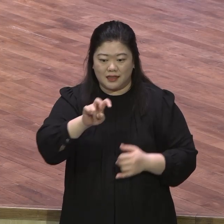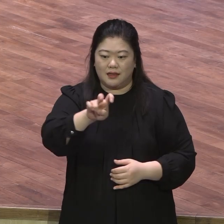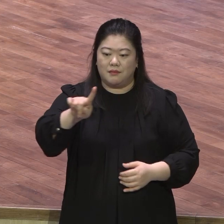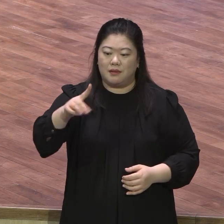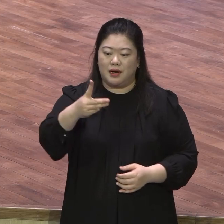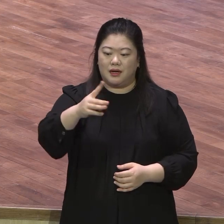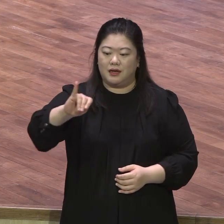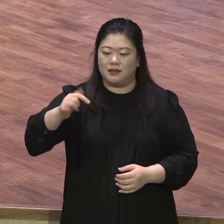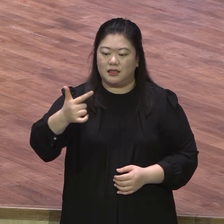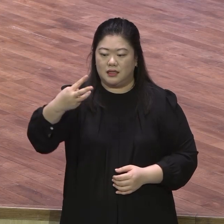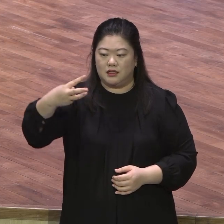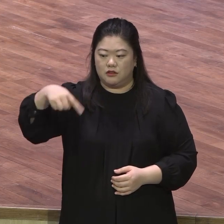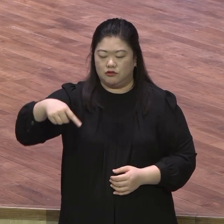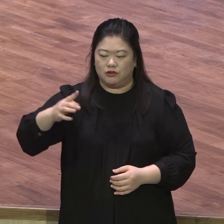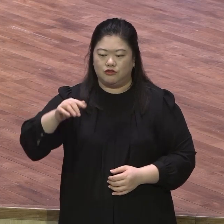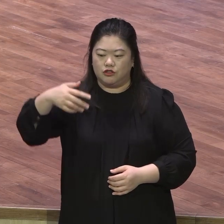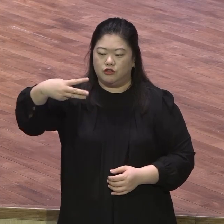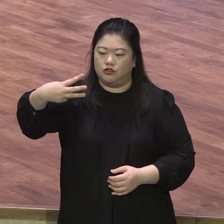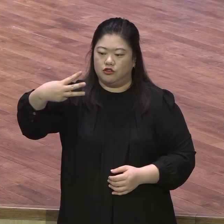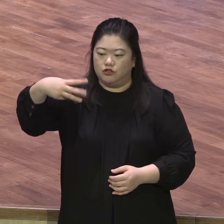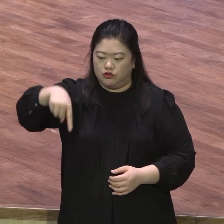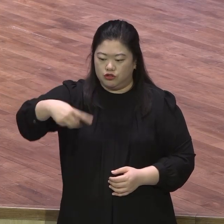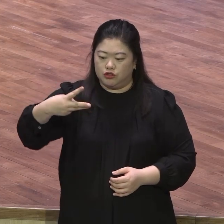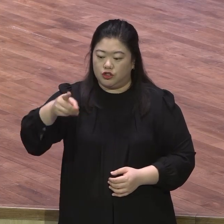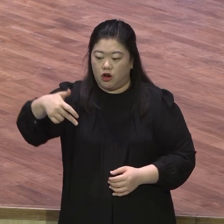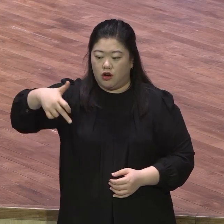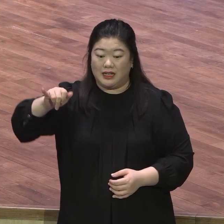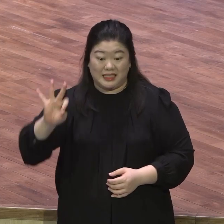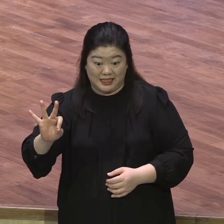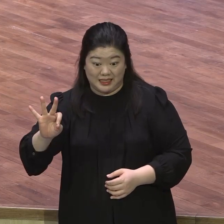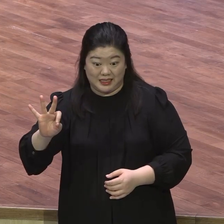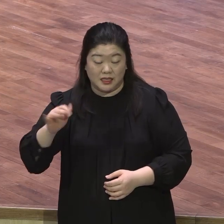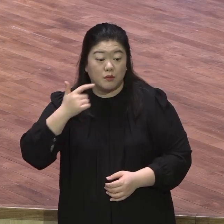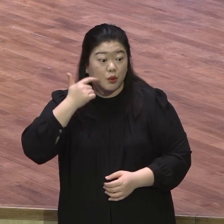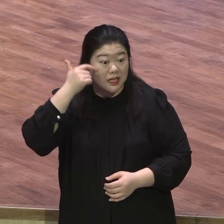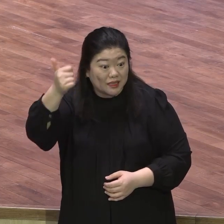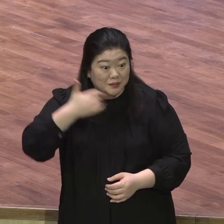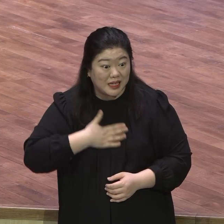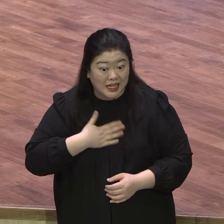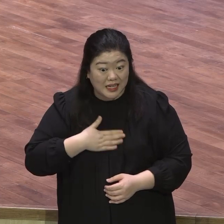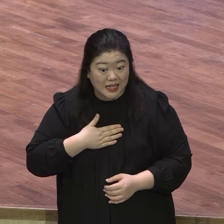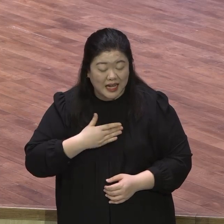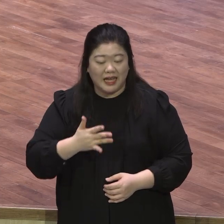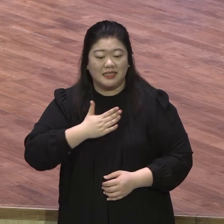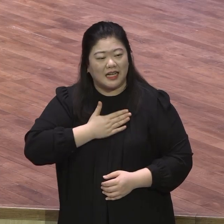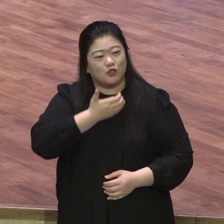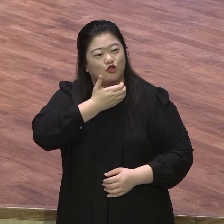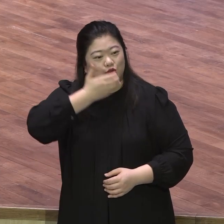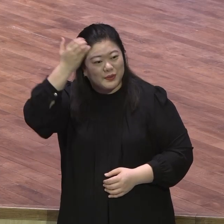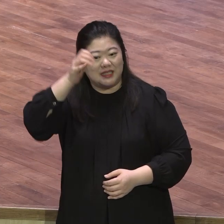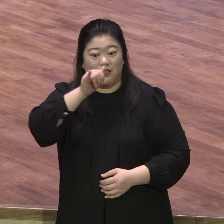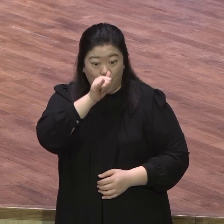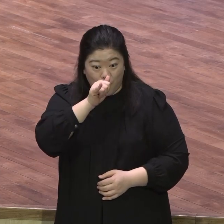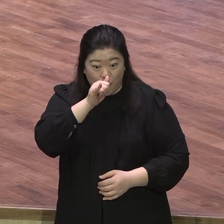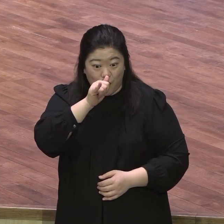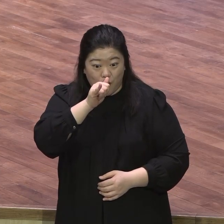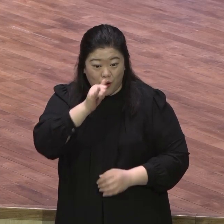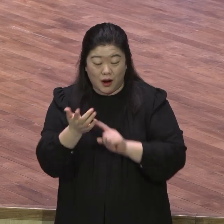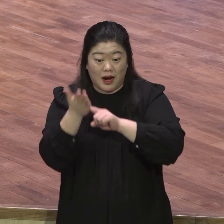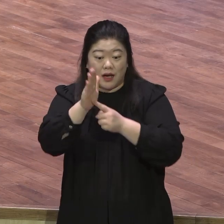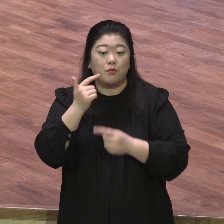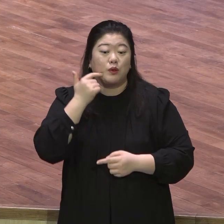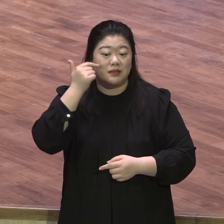I have a dream 나의 꿈이 있어요 흑인 목사지 않은 유명한 흑인 해방을 위해서 굉장히 노력했잖아요 이